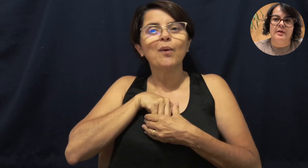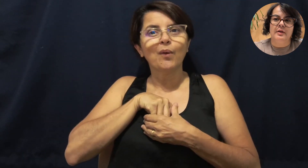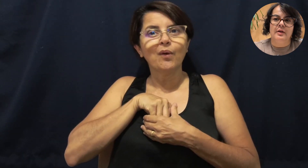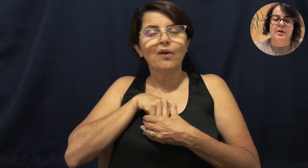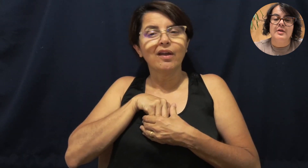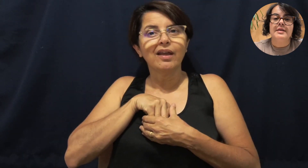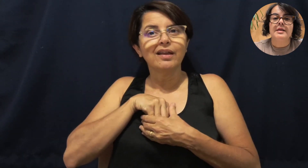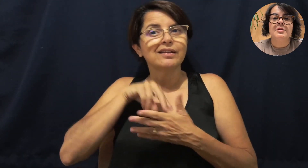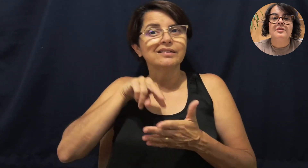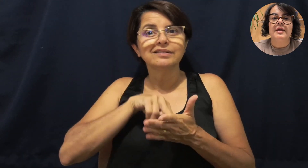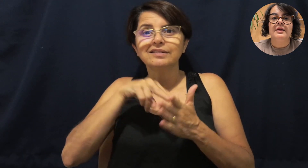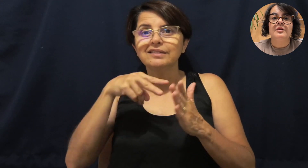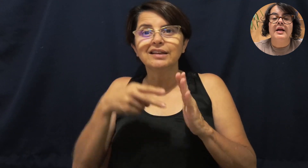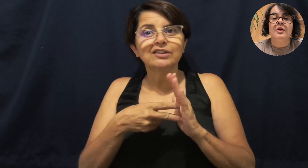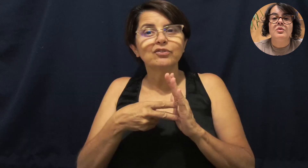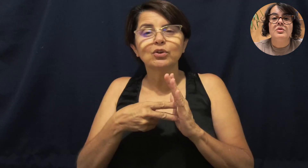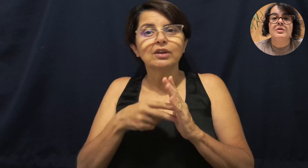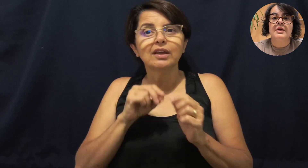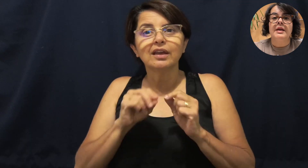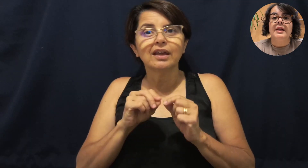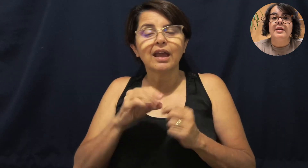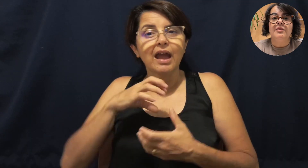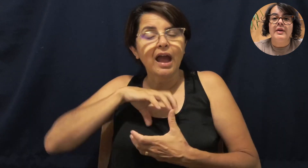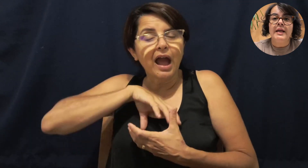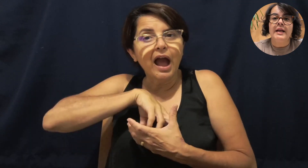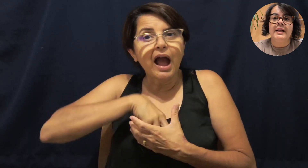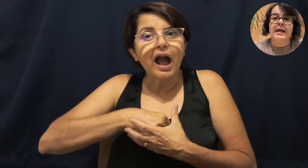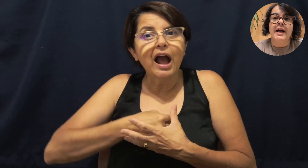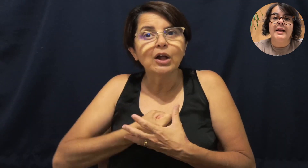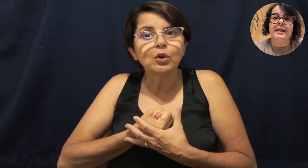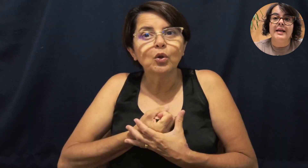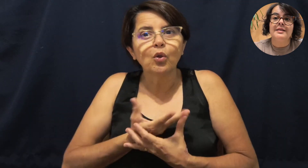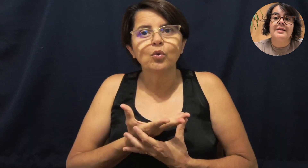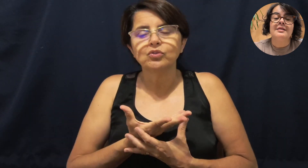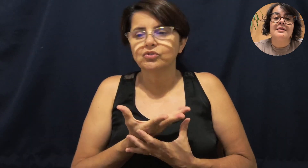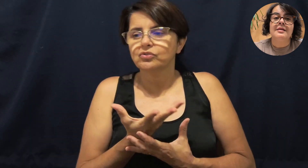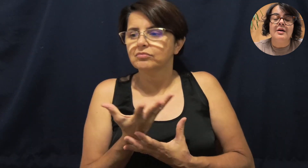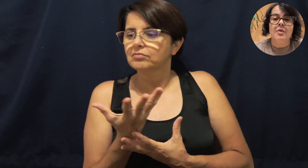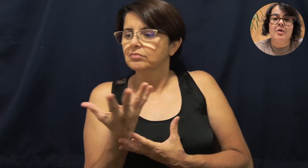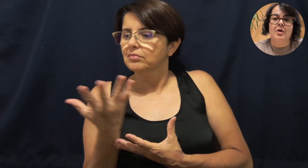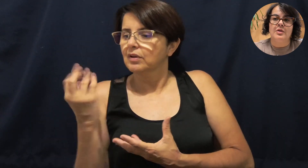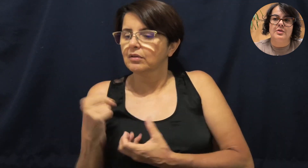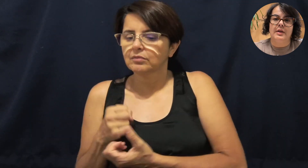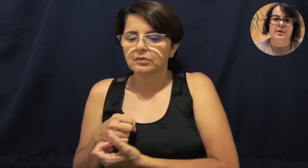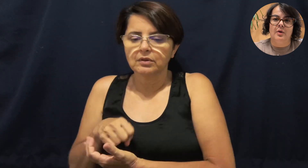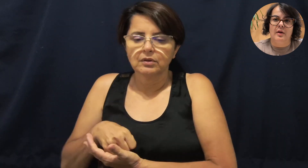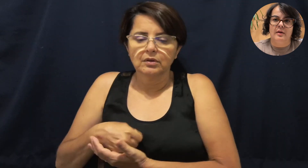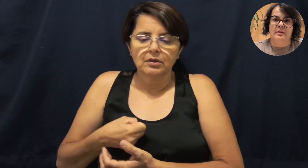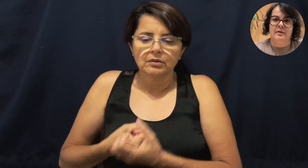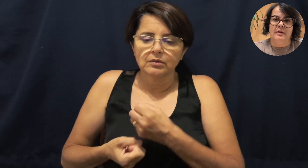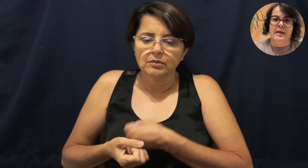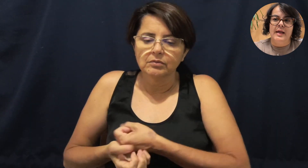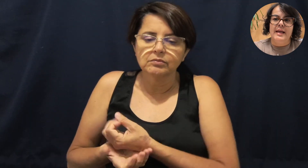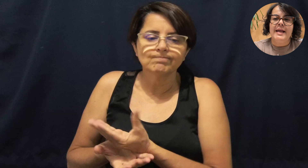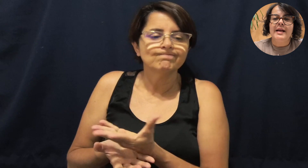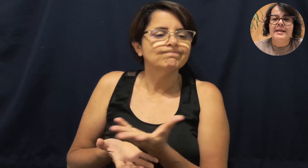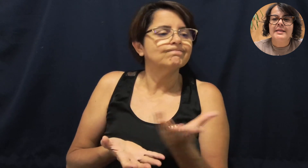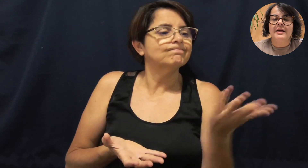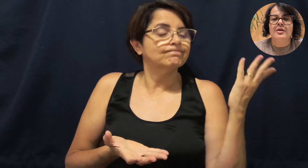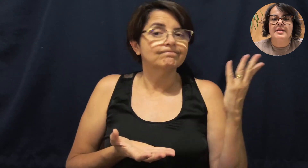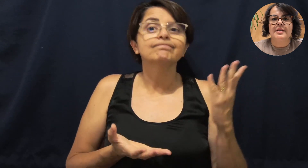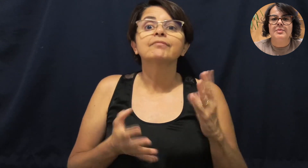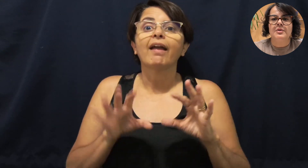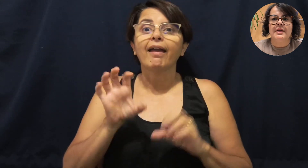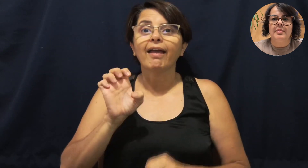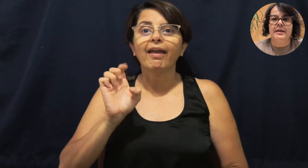interior, nós estamos falando da luz que vem clarear aqueles que estão ao nosso redor. E essa é